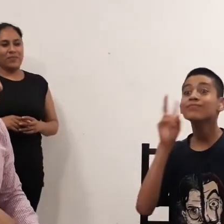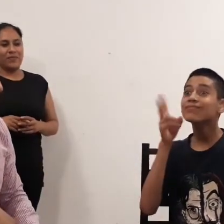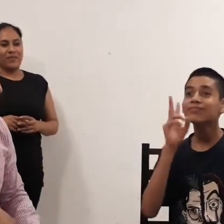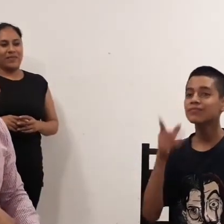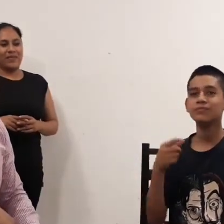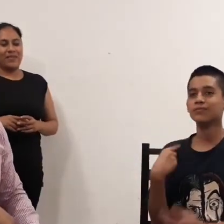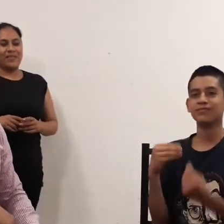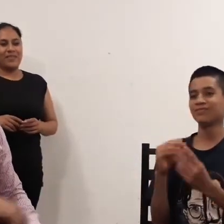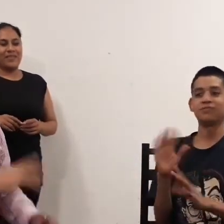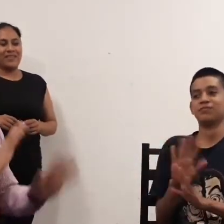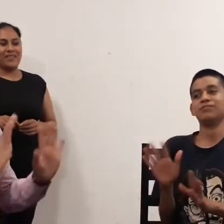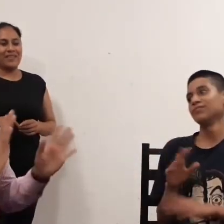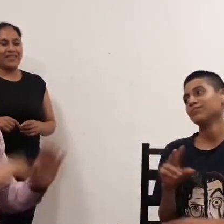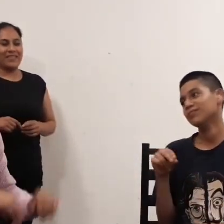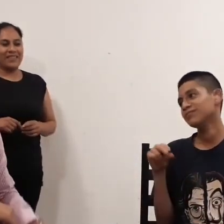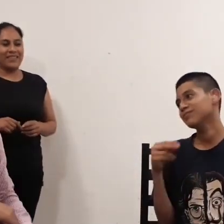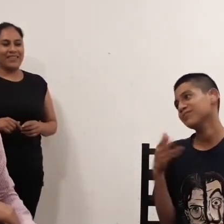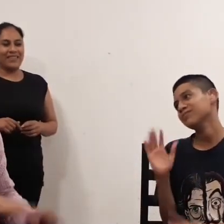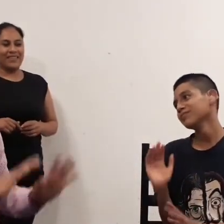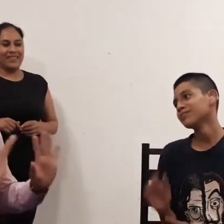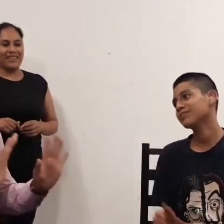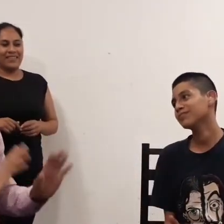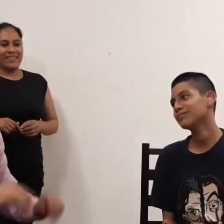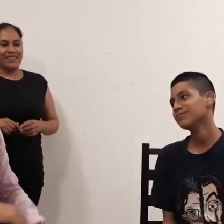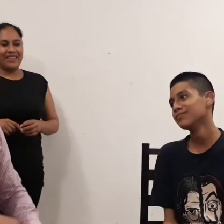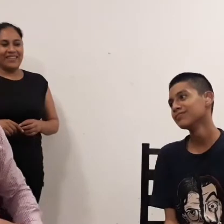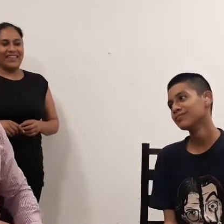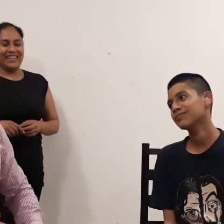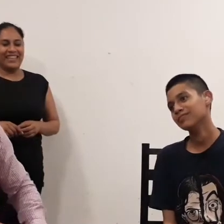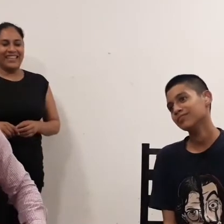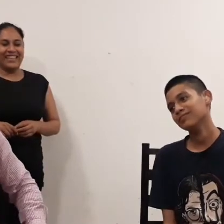no. Solo para ver.